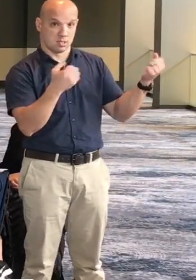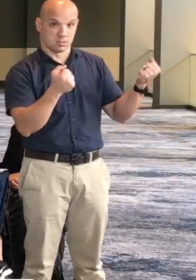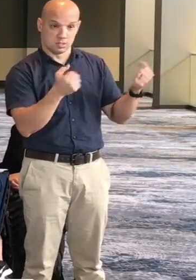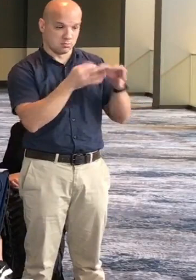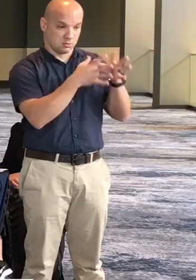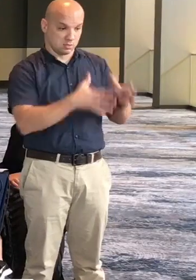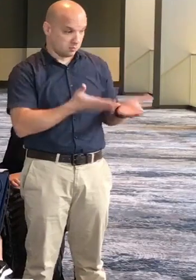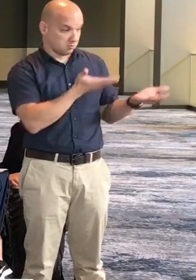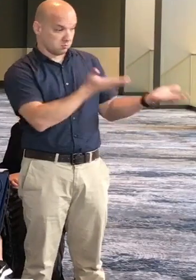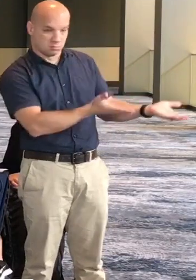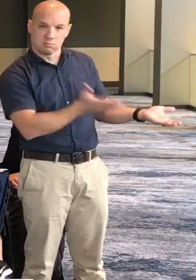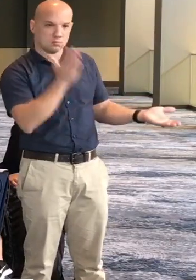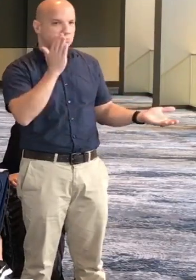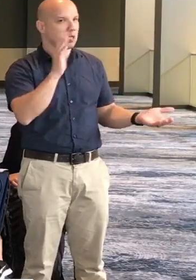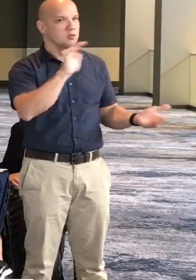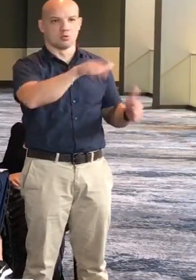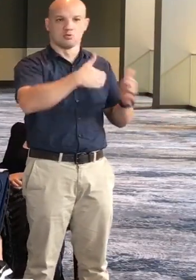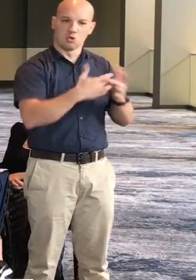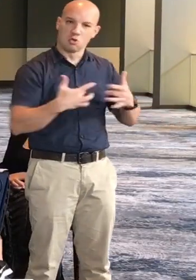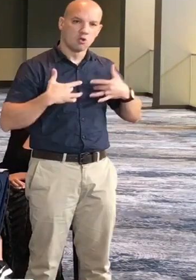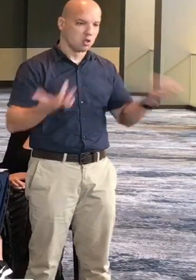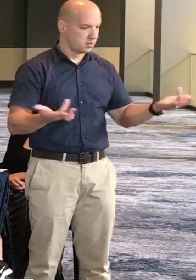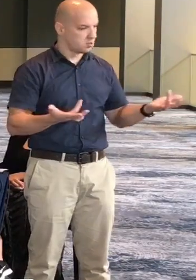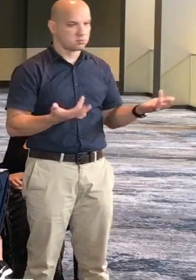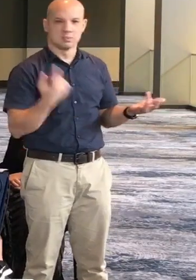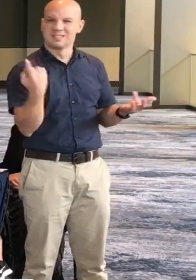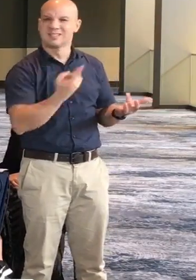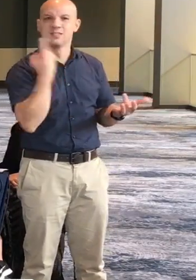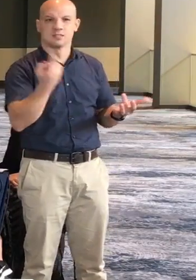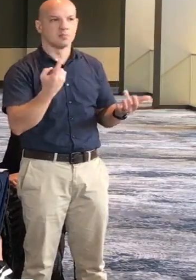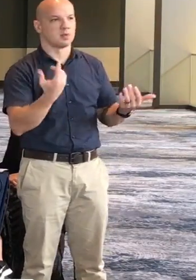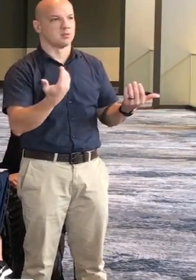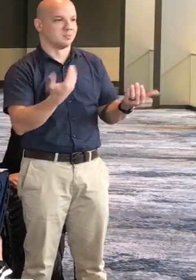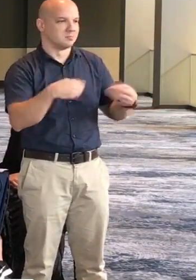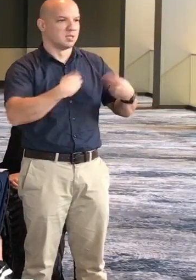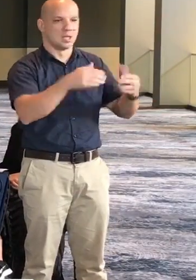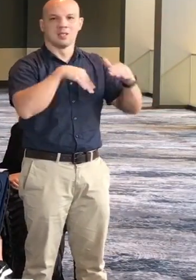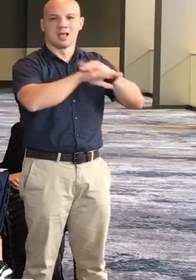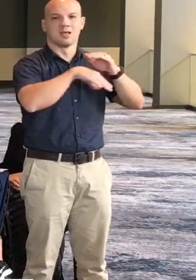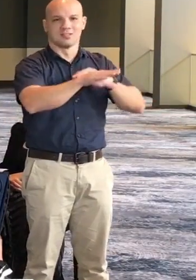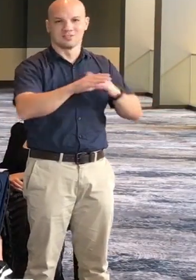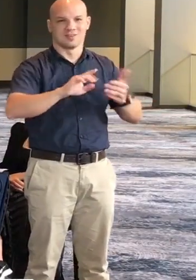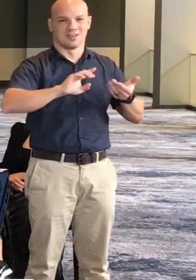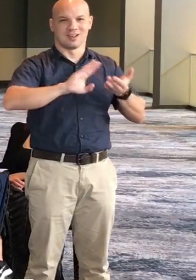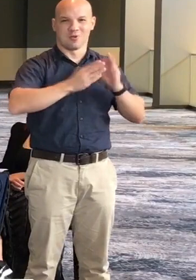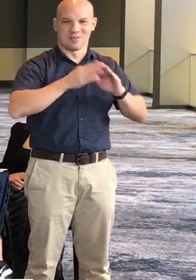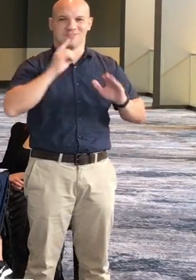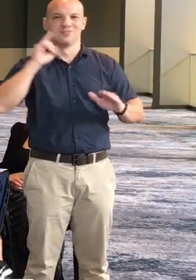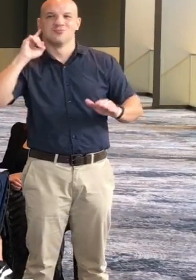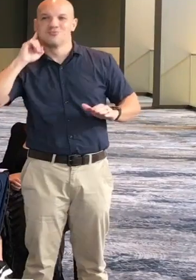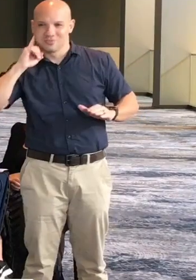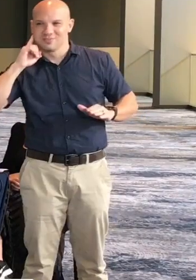hemos tenido en todos los eventos. Esto es parte de darle acceso a esa comunidad, ¿verdad?, que tiene